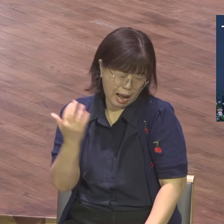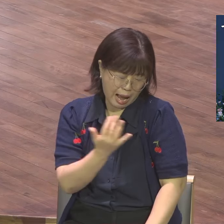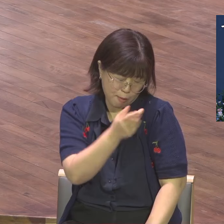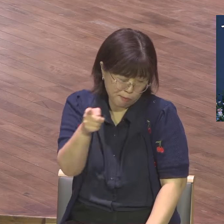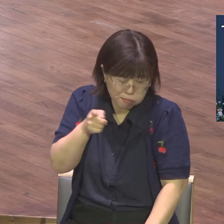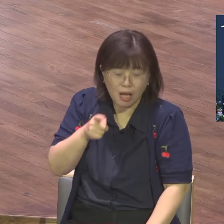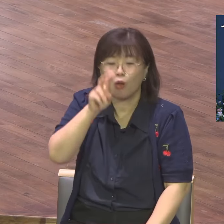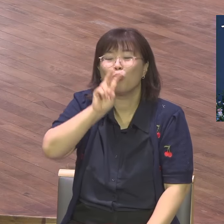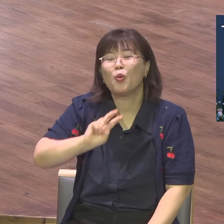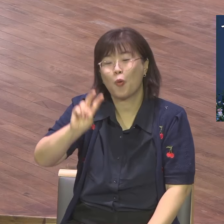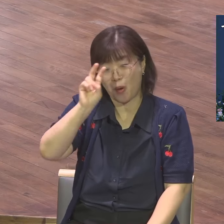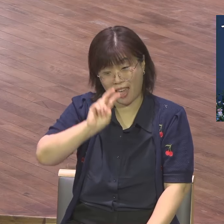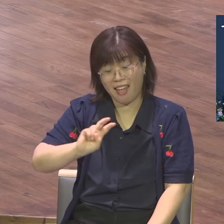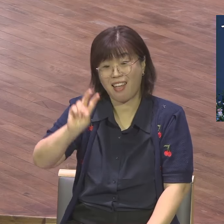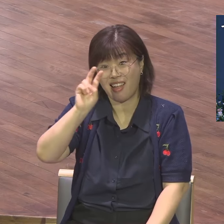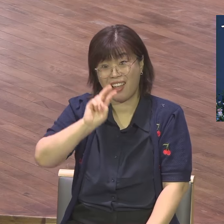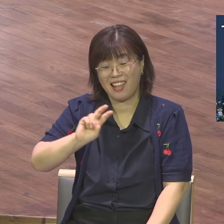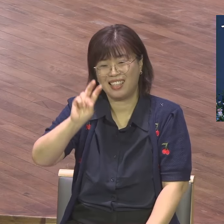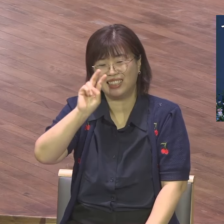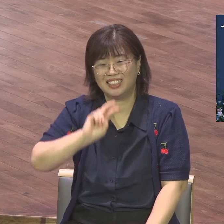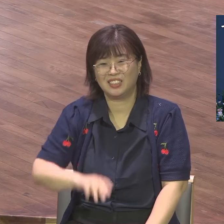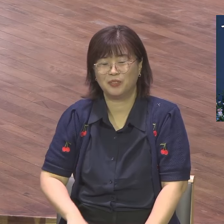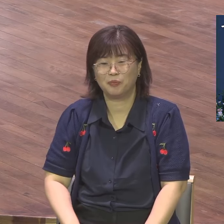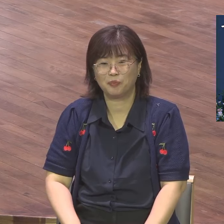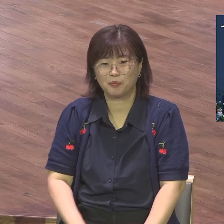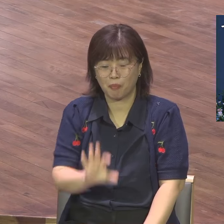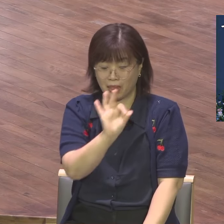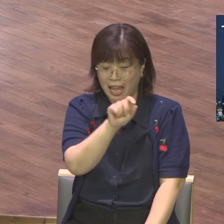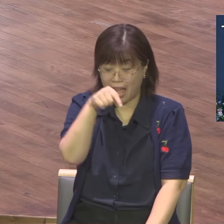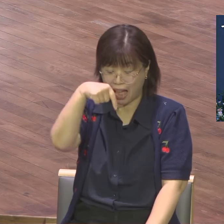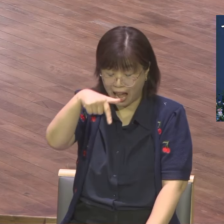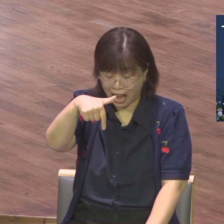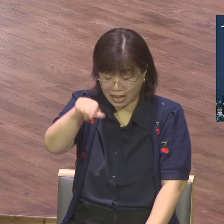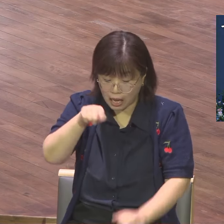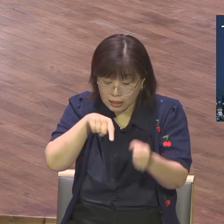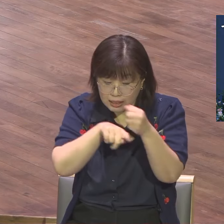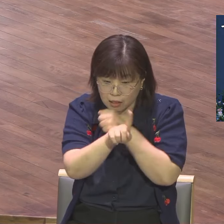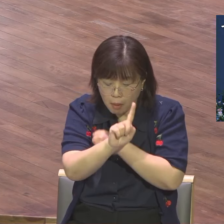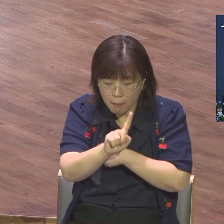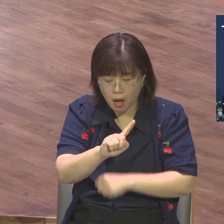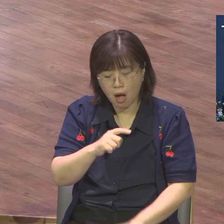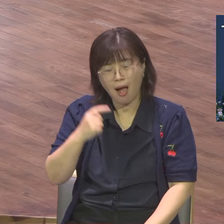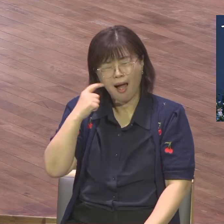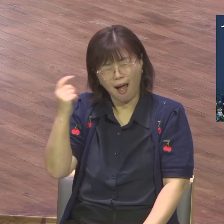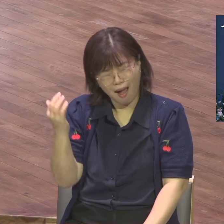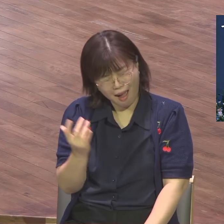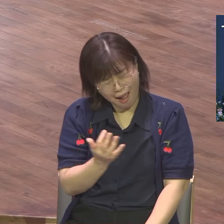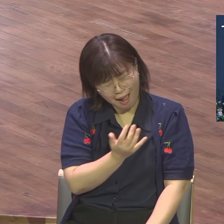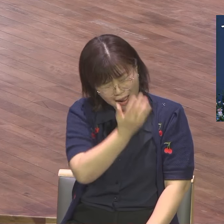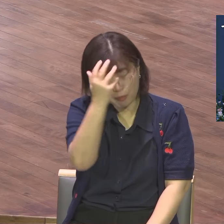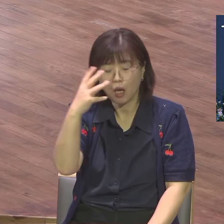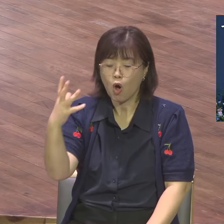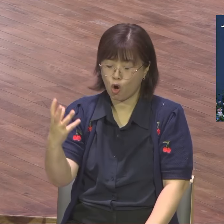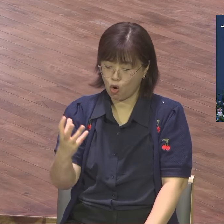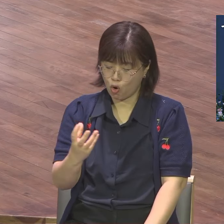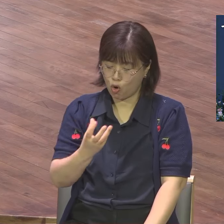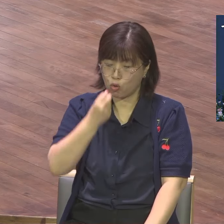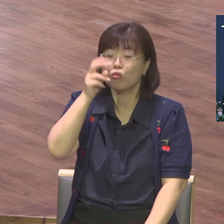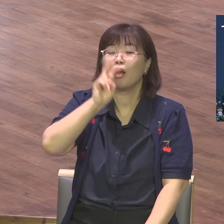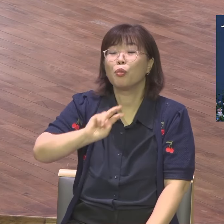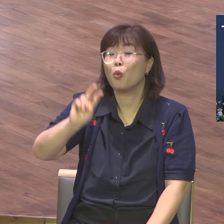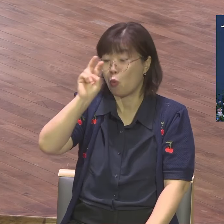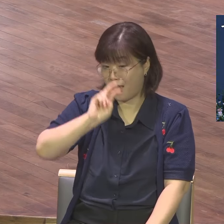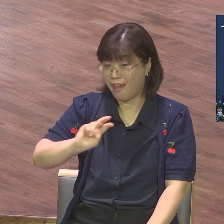아가서의 사전적 의미를 보면요, 아름답고 숭고한 노래라, 그런 뜻이 있습니다. 그런데